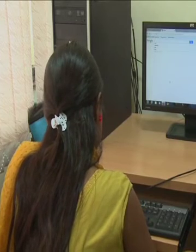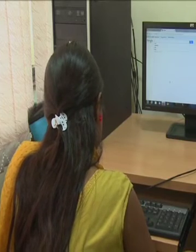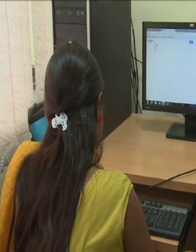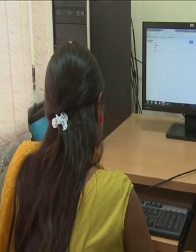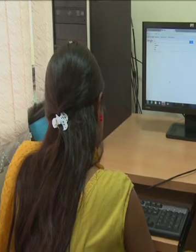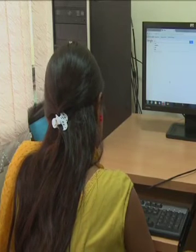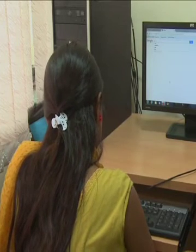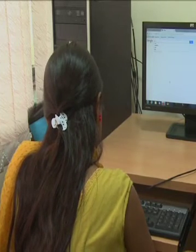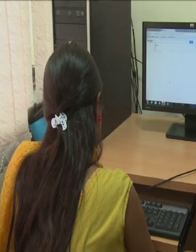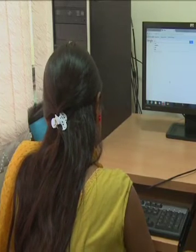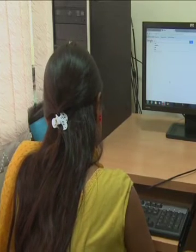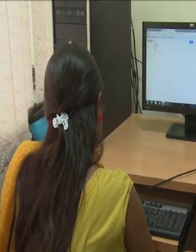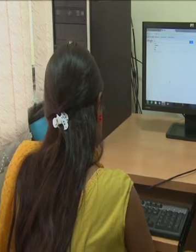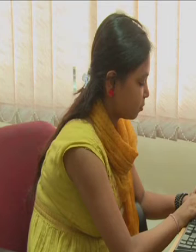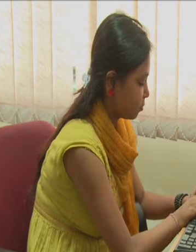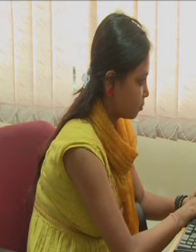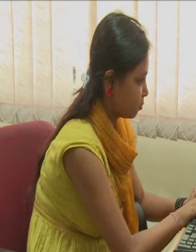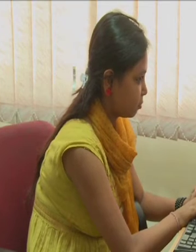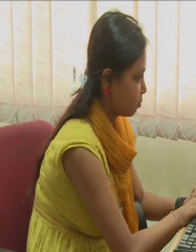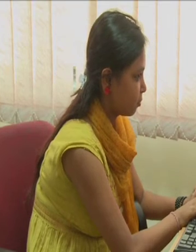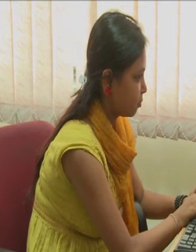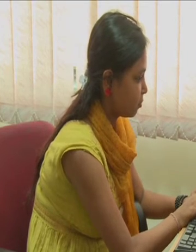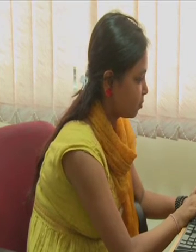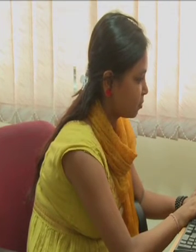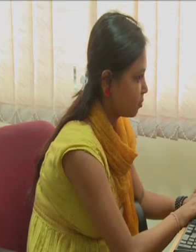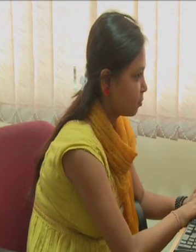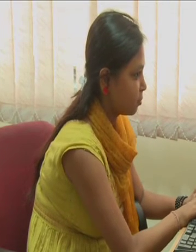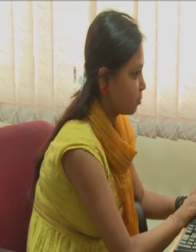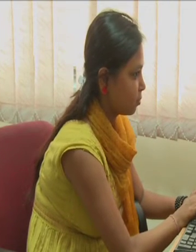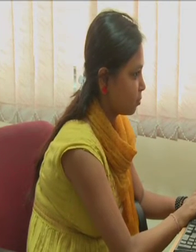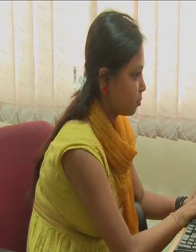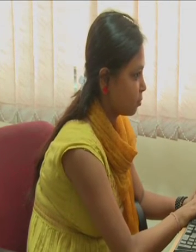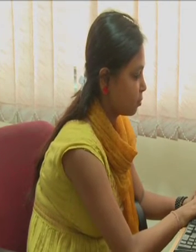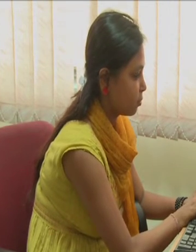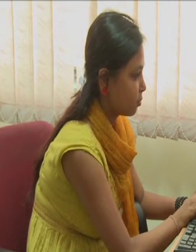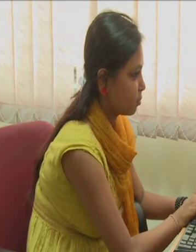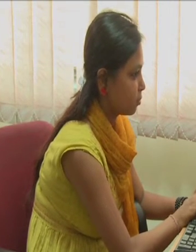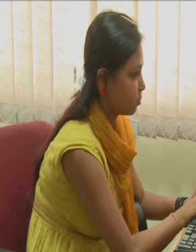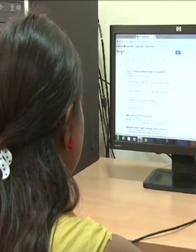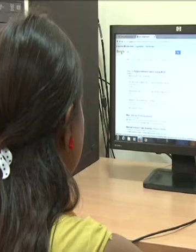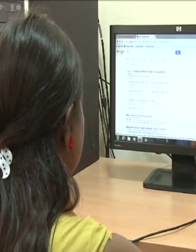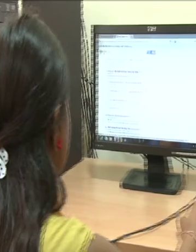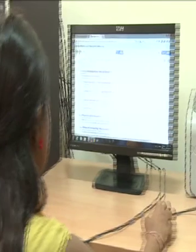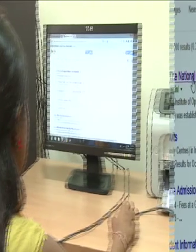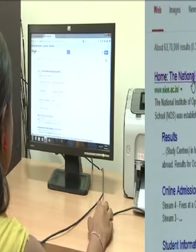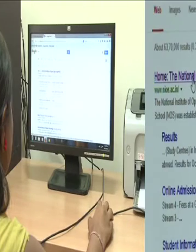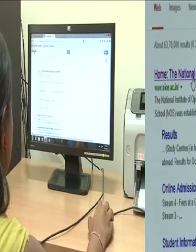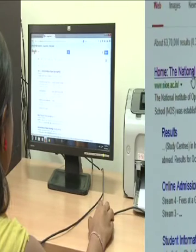शिक्षार्थियों, क्या आप जानते हैं NIOS में एडमिशन लेने का सरल और सुगम तरीका, जिससे शिक्षार्थियों